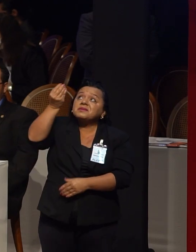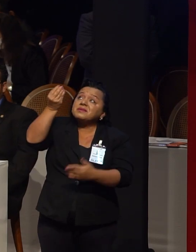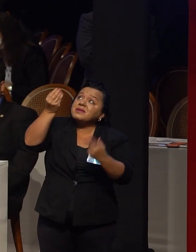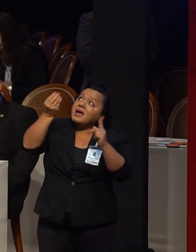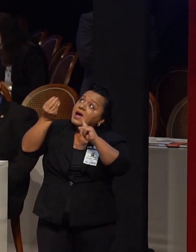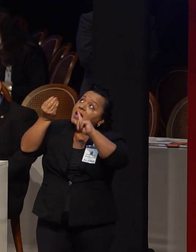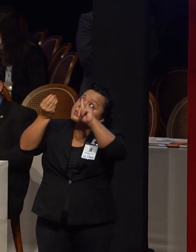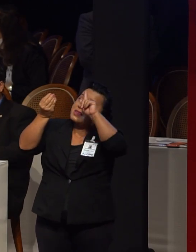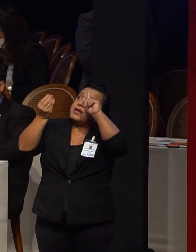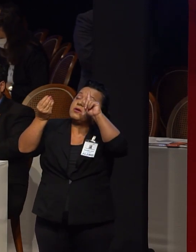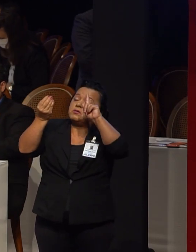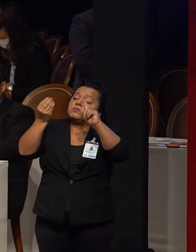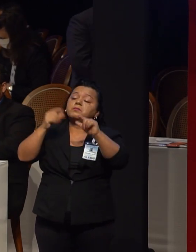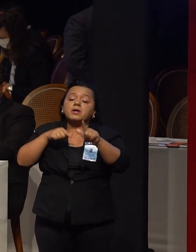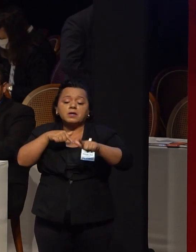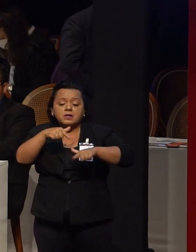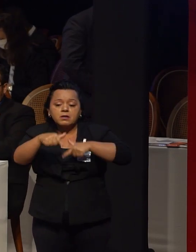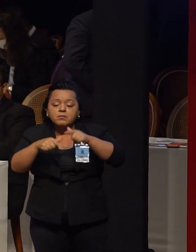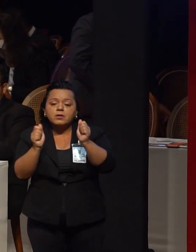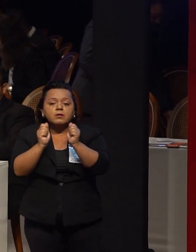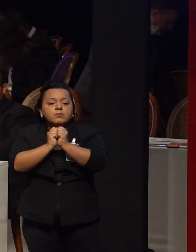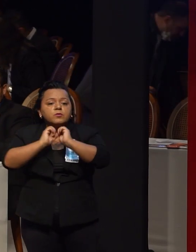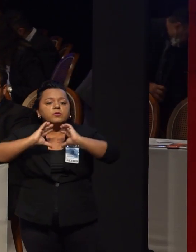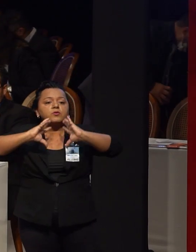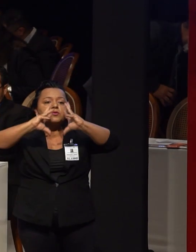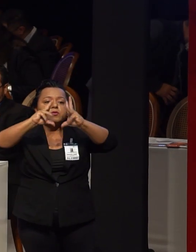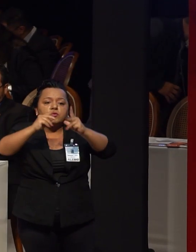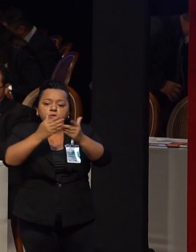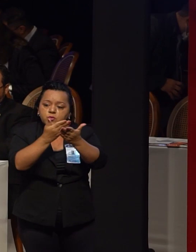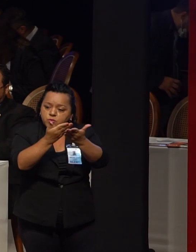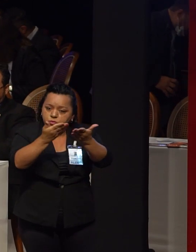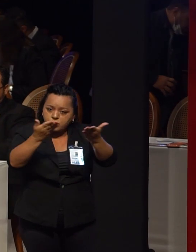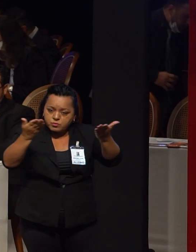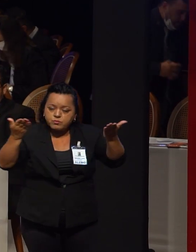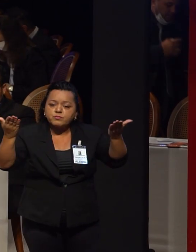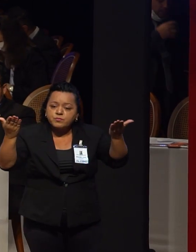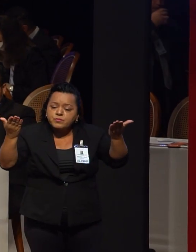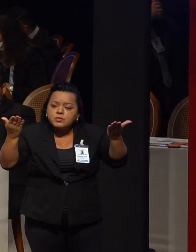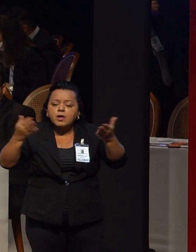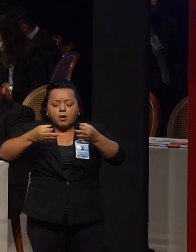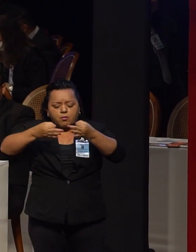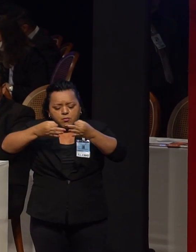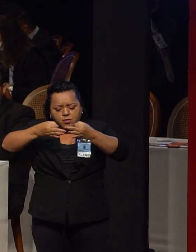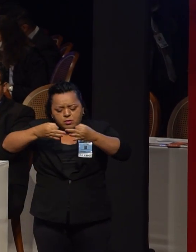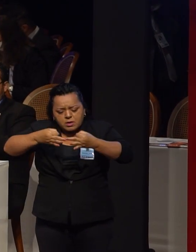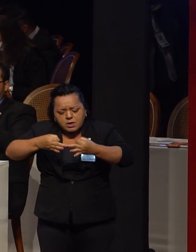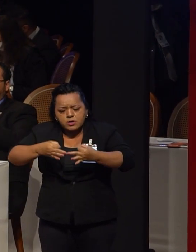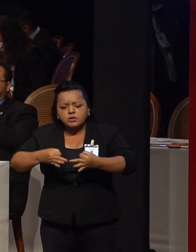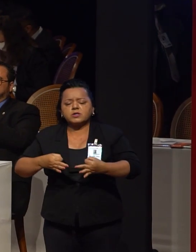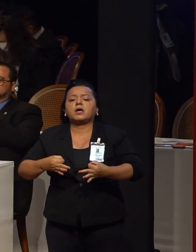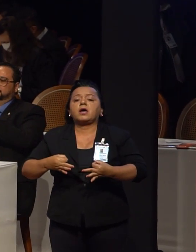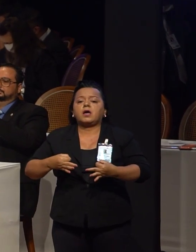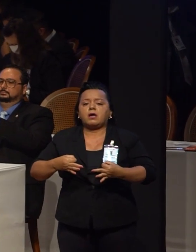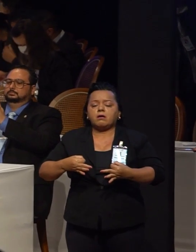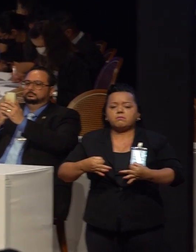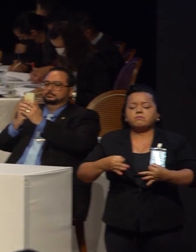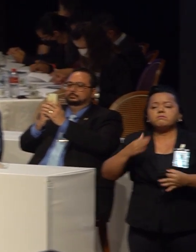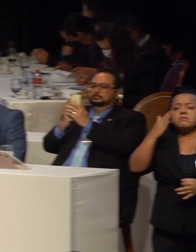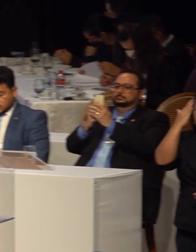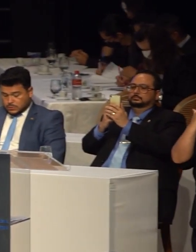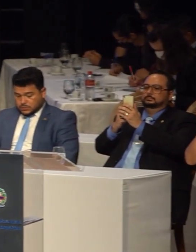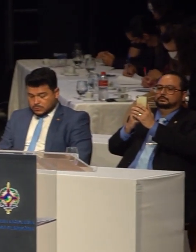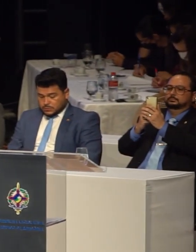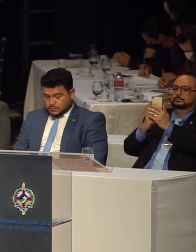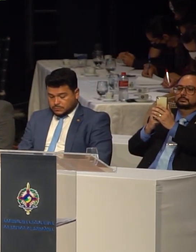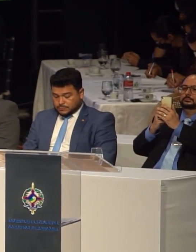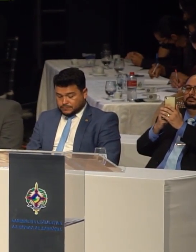para trabalhar por todos vocês. E com honestidade, com a convicção de estar fazendo o